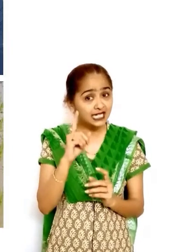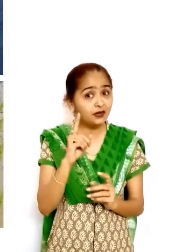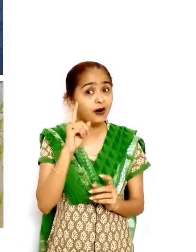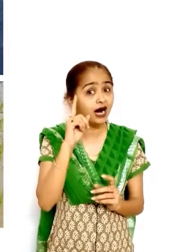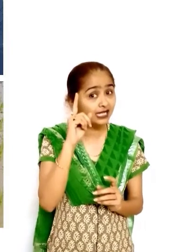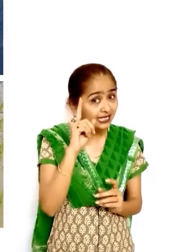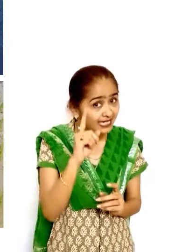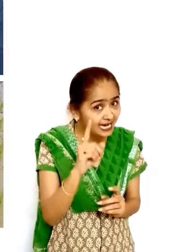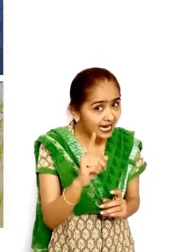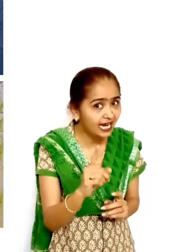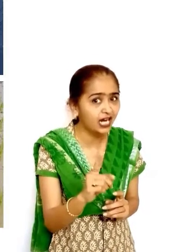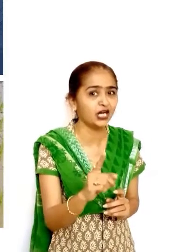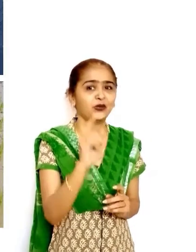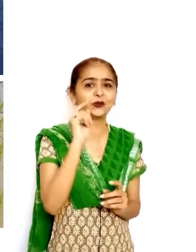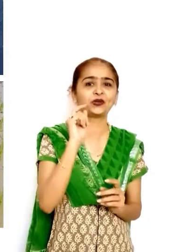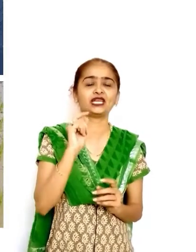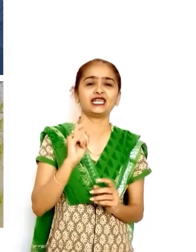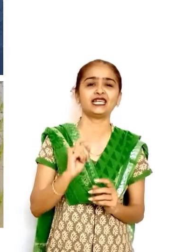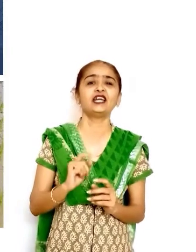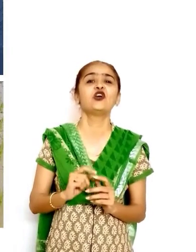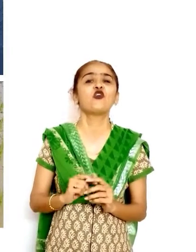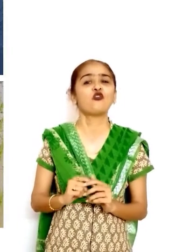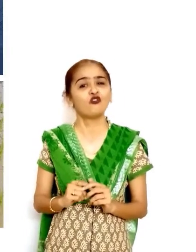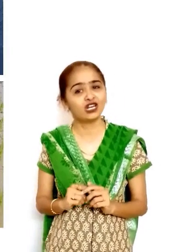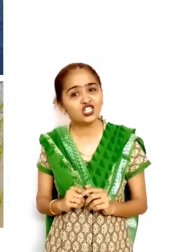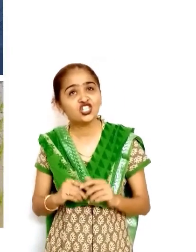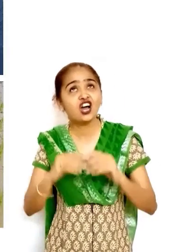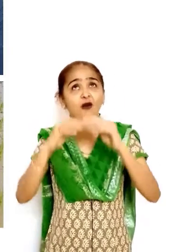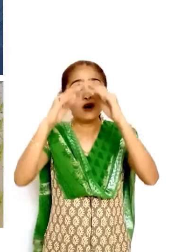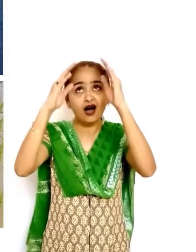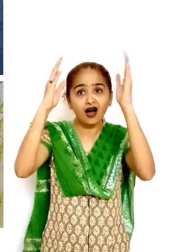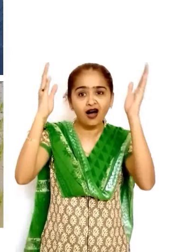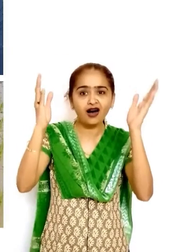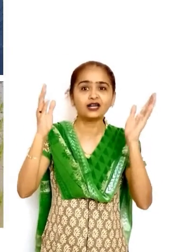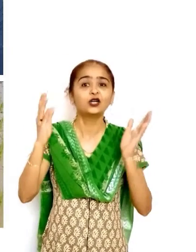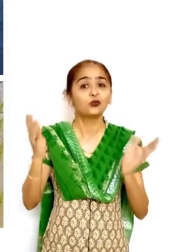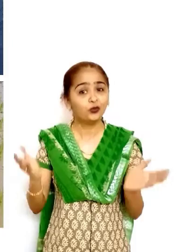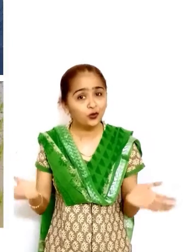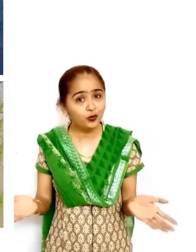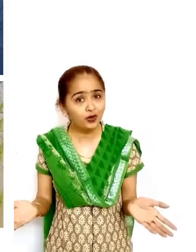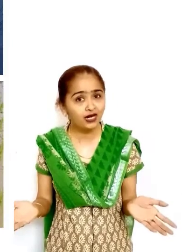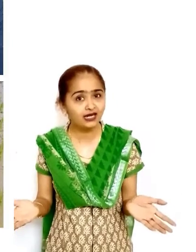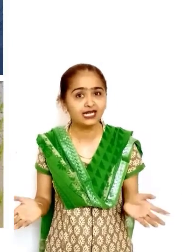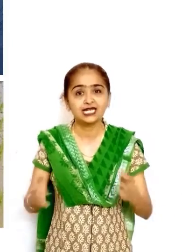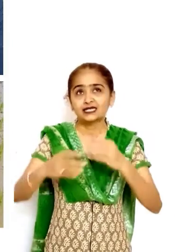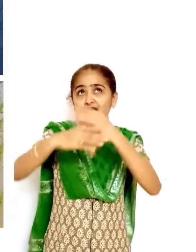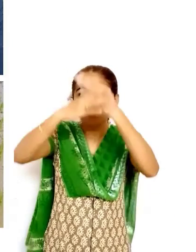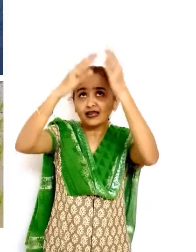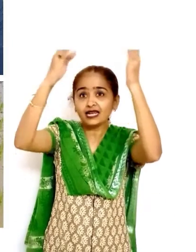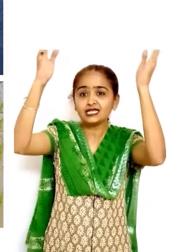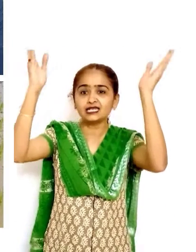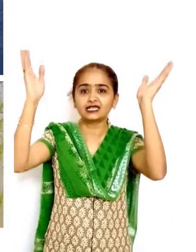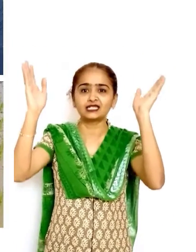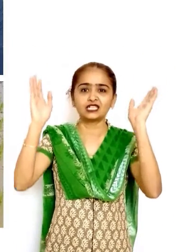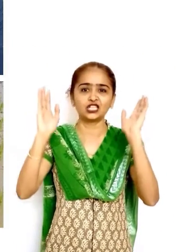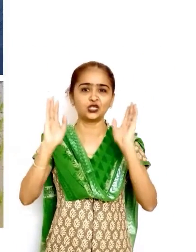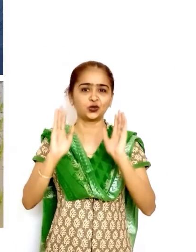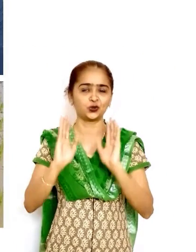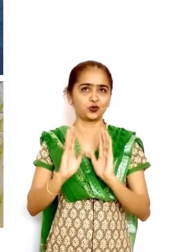इसी भांति है अनोखी वर्षा बहार भू पर, सारे जगत की